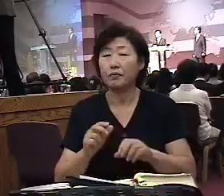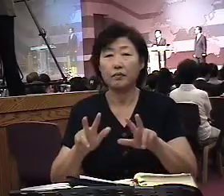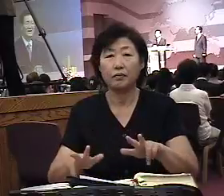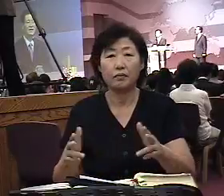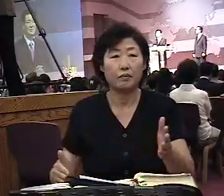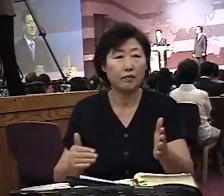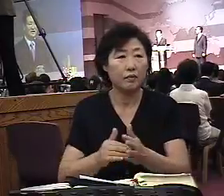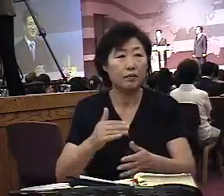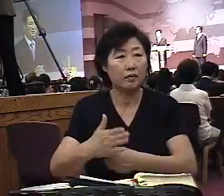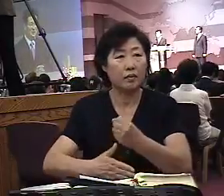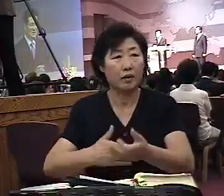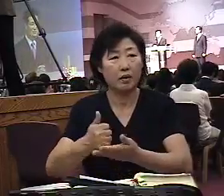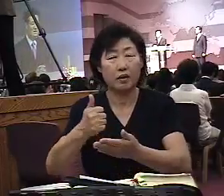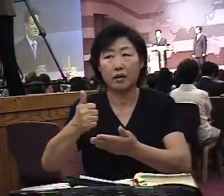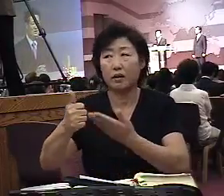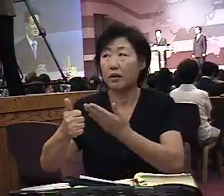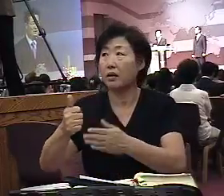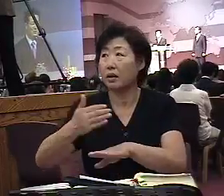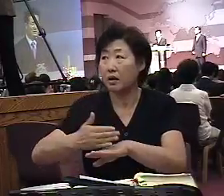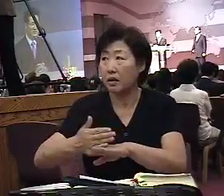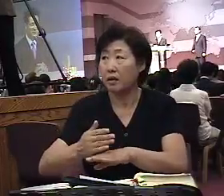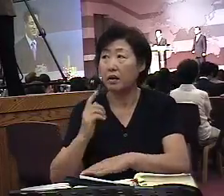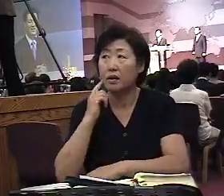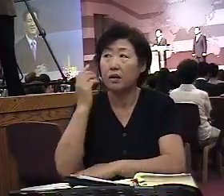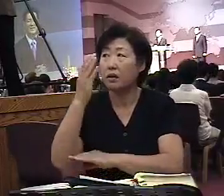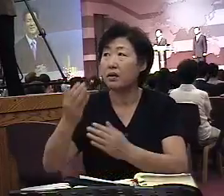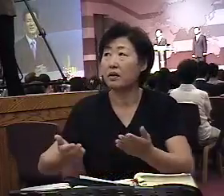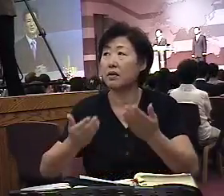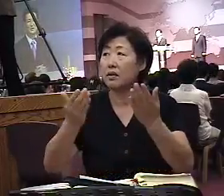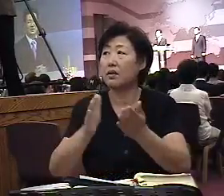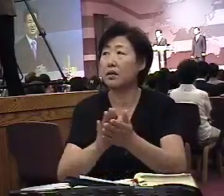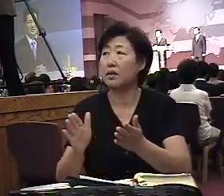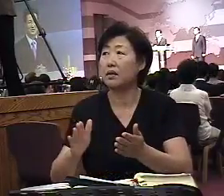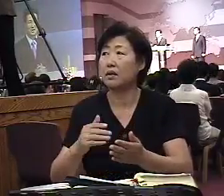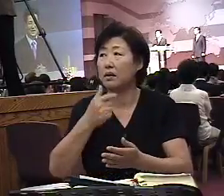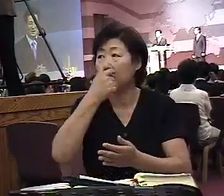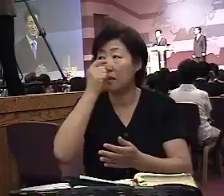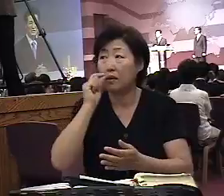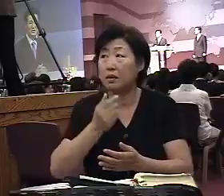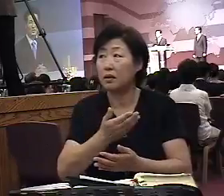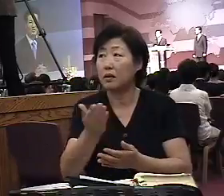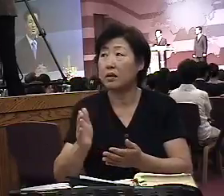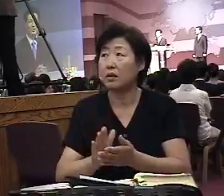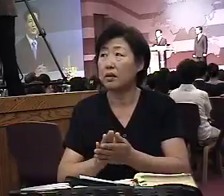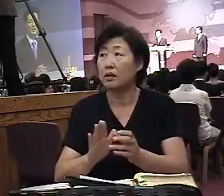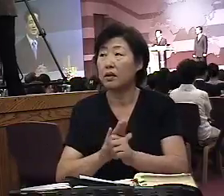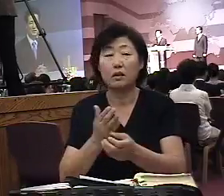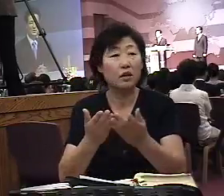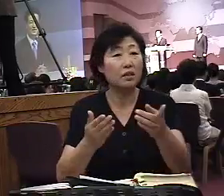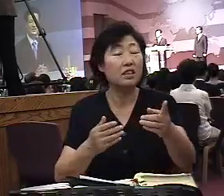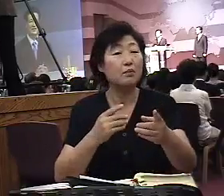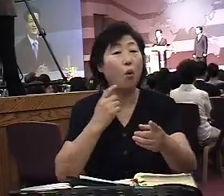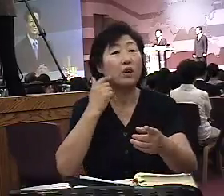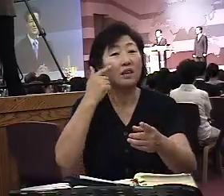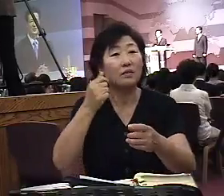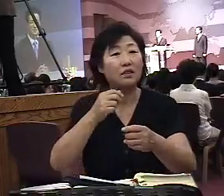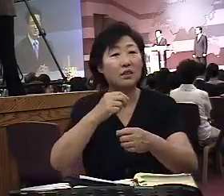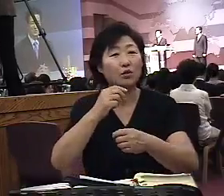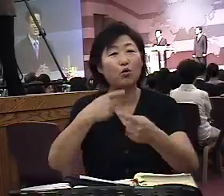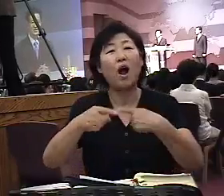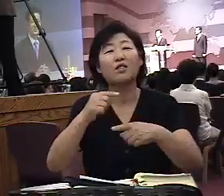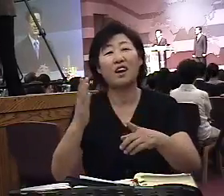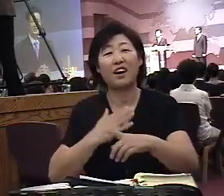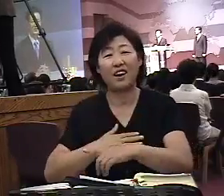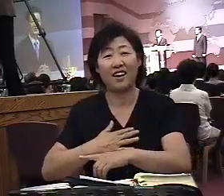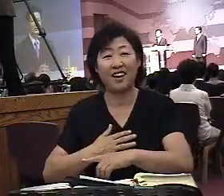지금까지 인도하신 하나님께 먼저 감사와 영광을 올려드립니다. 부족한 저를 또 사랑해 주시고 또 가르쳐 주신 우리